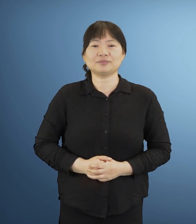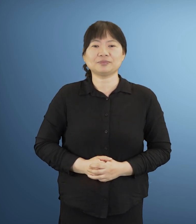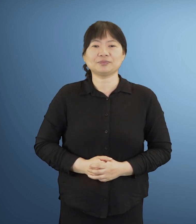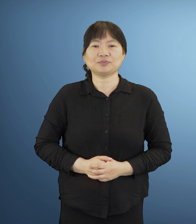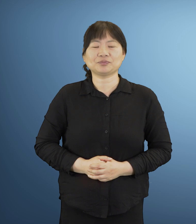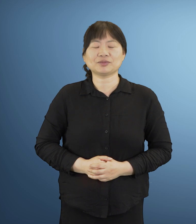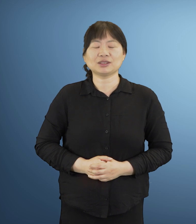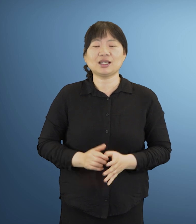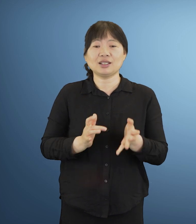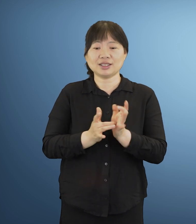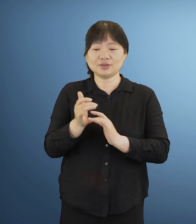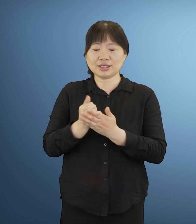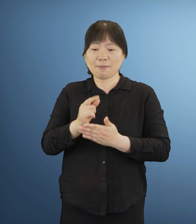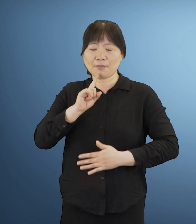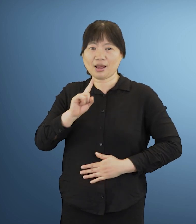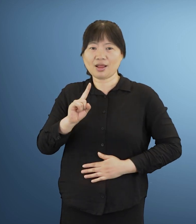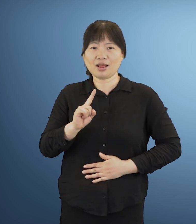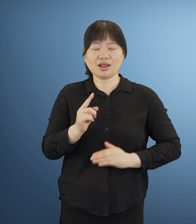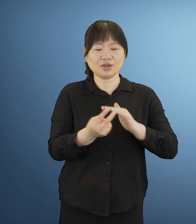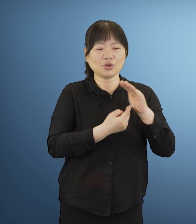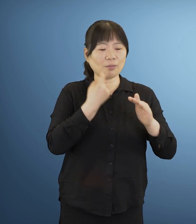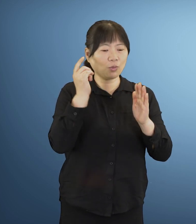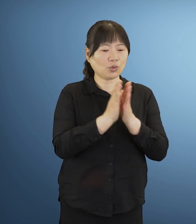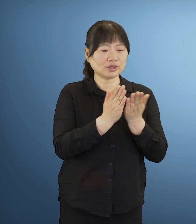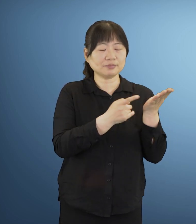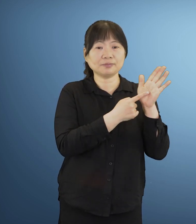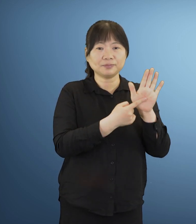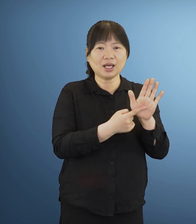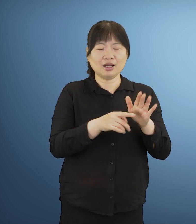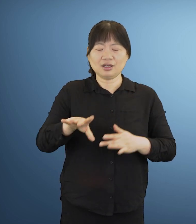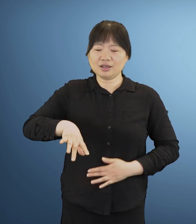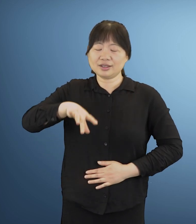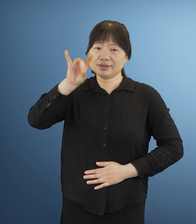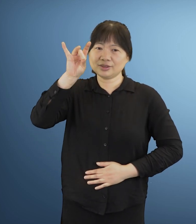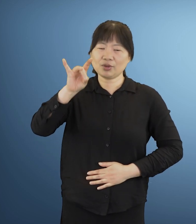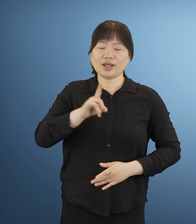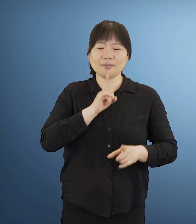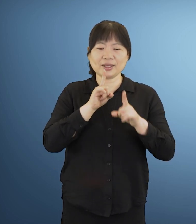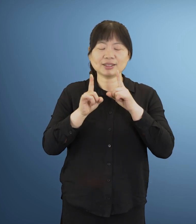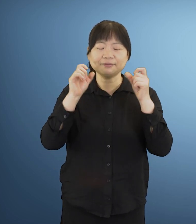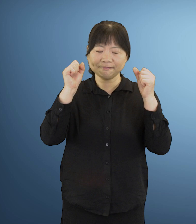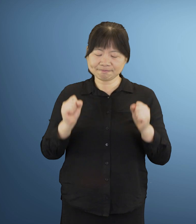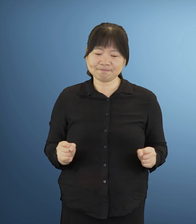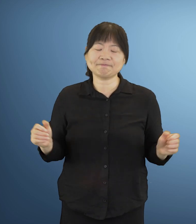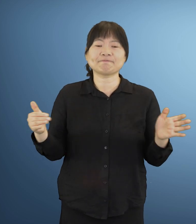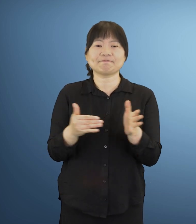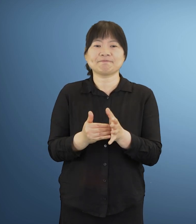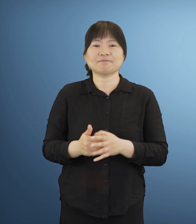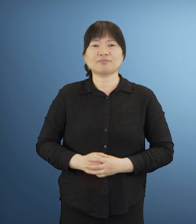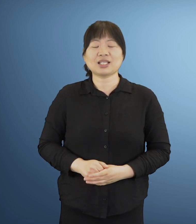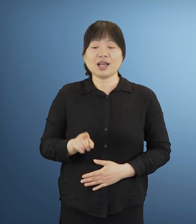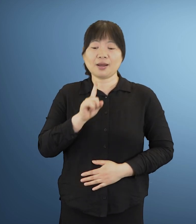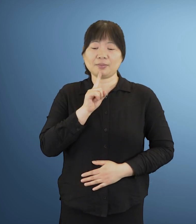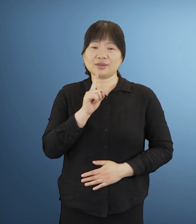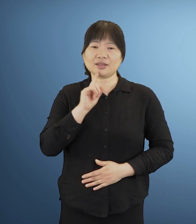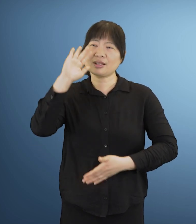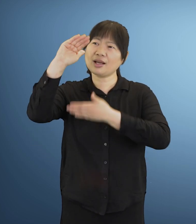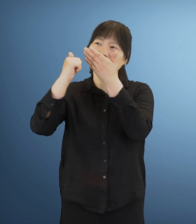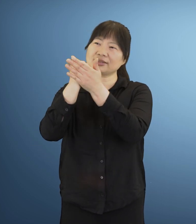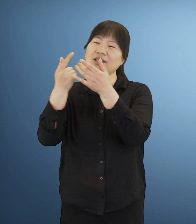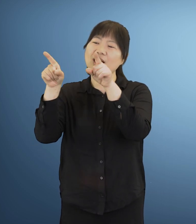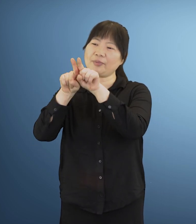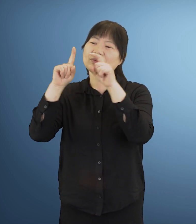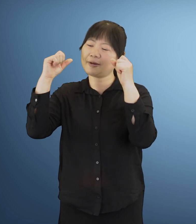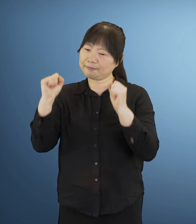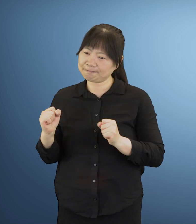예수님도 요한복음에 뭐라고 말씀하셨어요? 태초에 말씀이 계시니라. 이 말씀은 하나님과